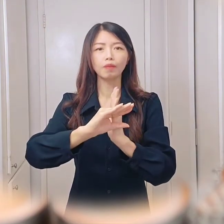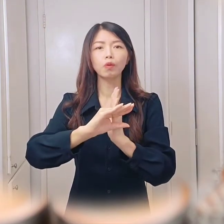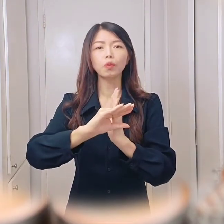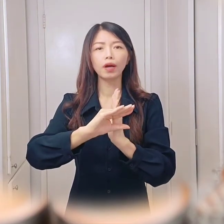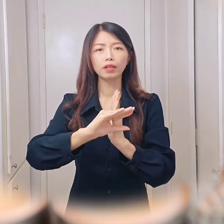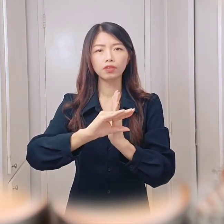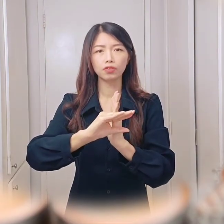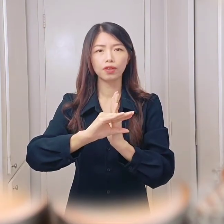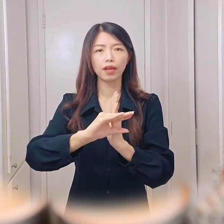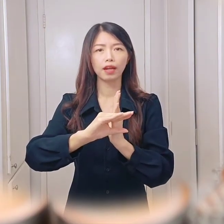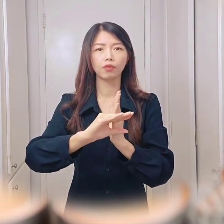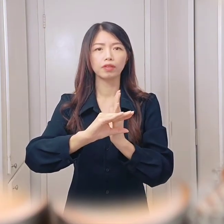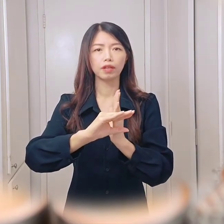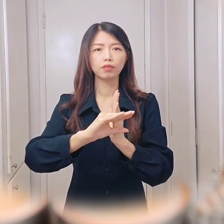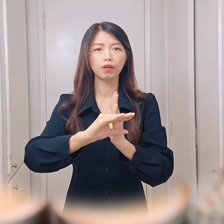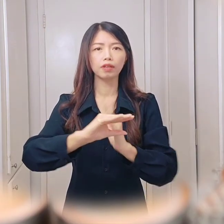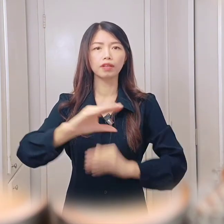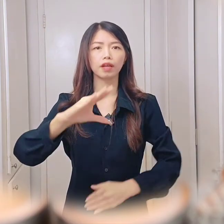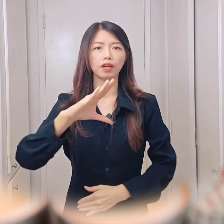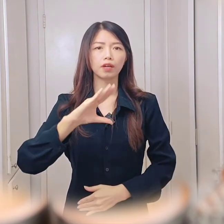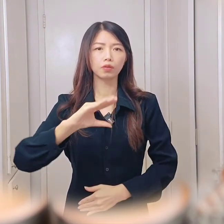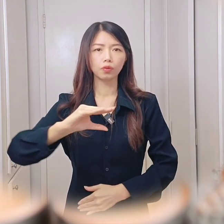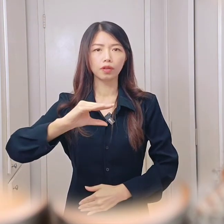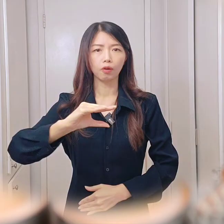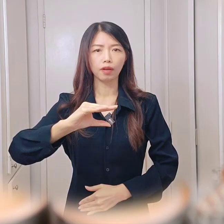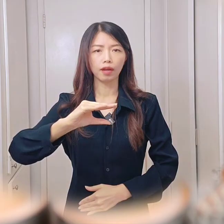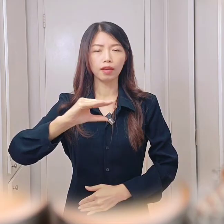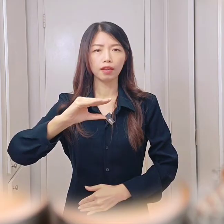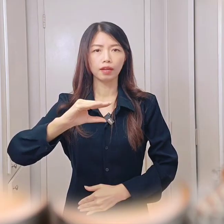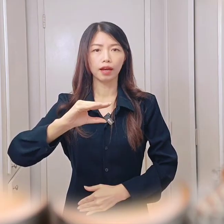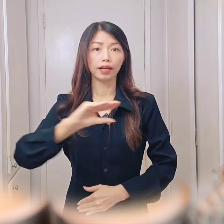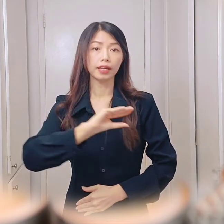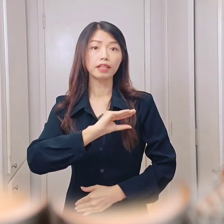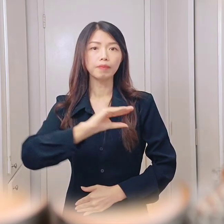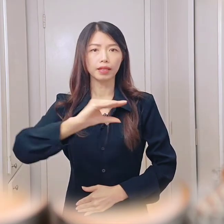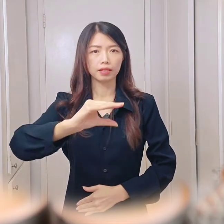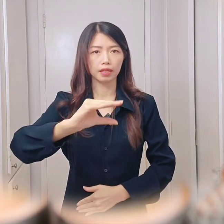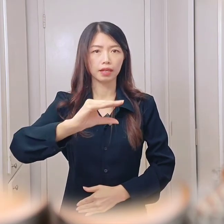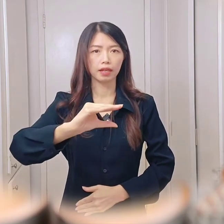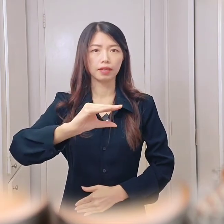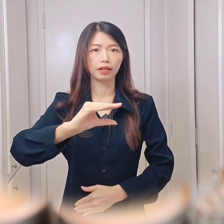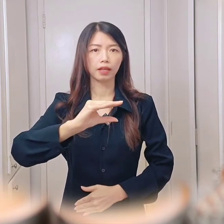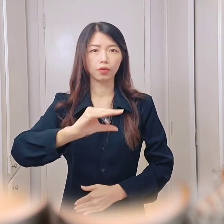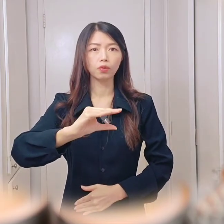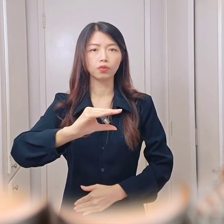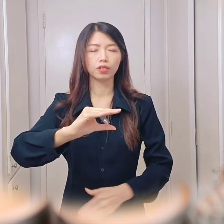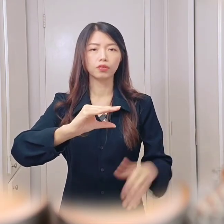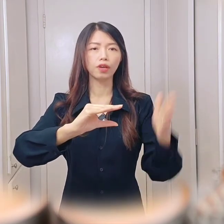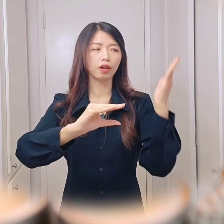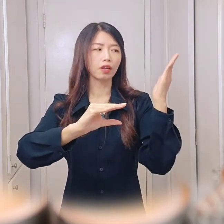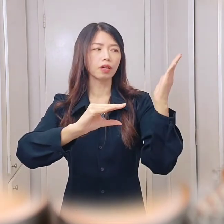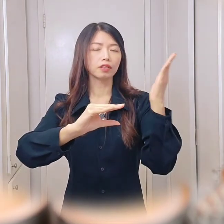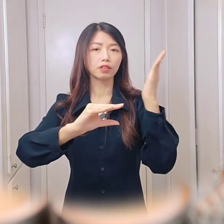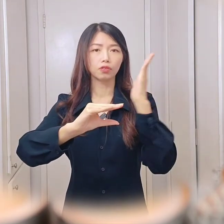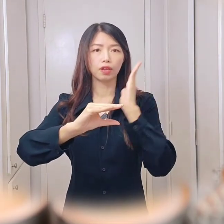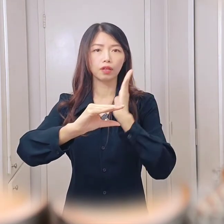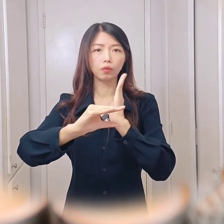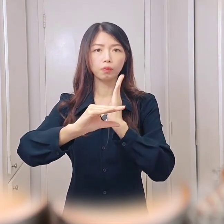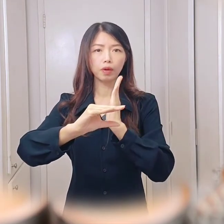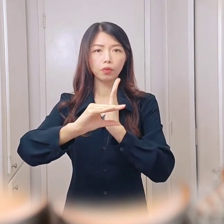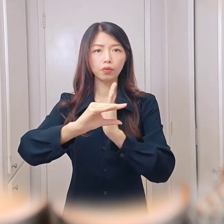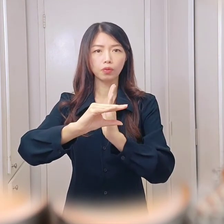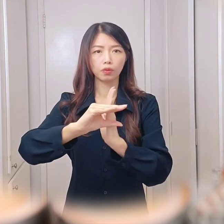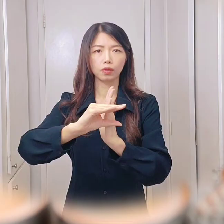밤중에. 뭐뭐 하는 중에 라고 한 때의 수어는 손을 이렇게 아까 이름 하듯이 이 상태로 두시고요. 그